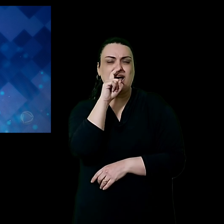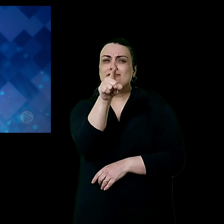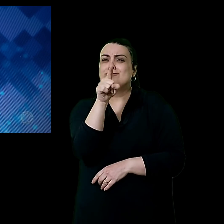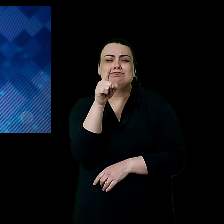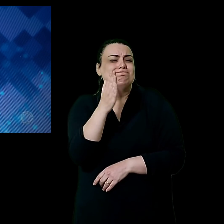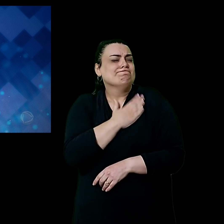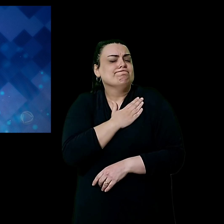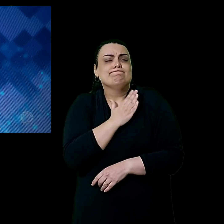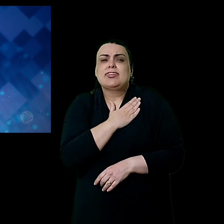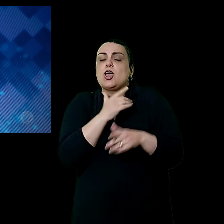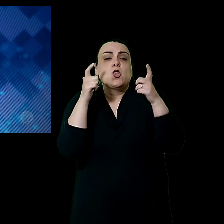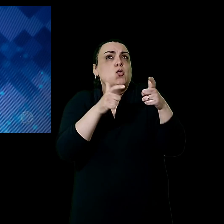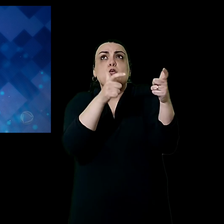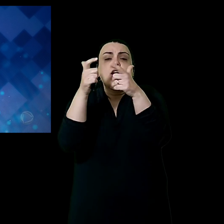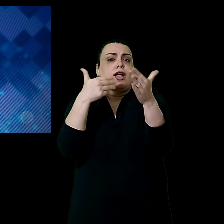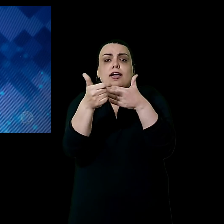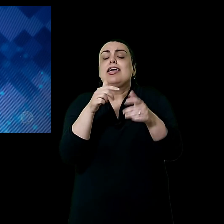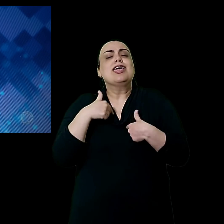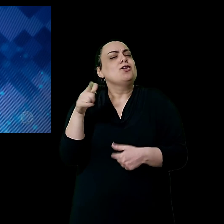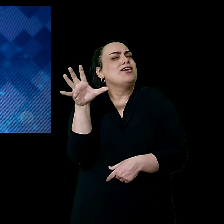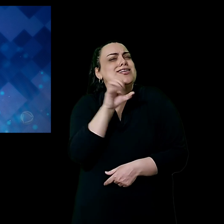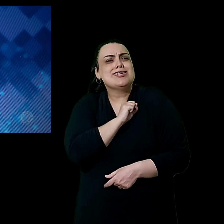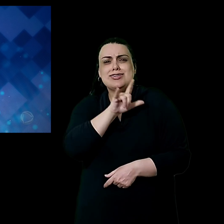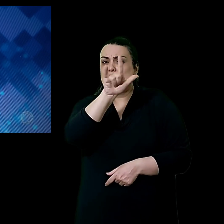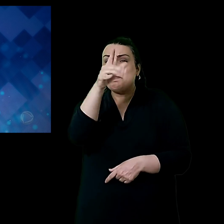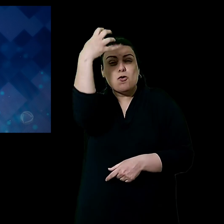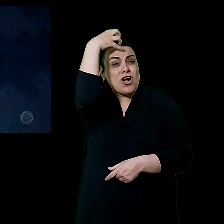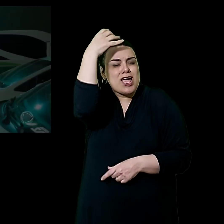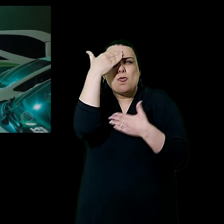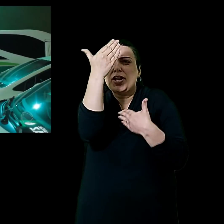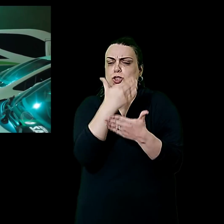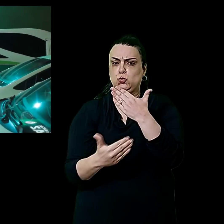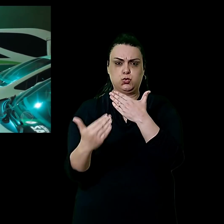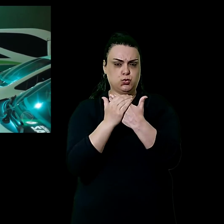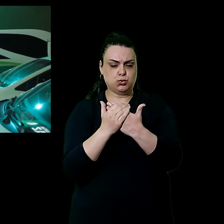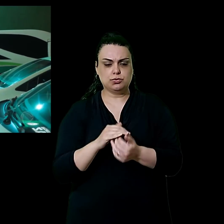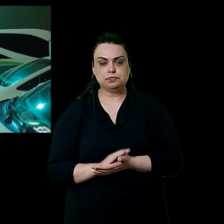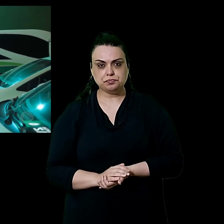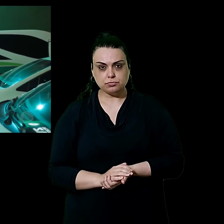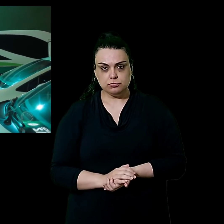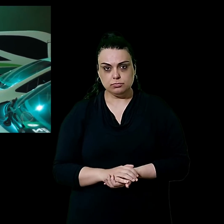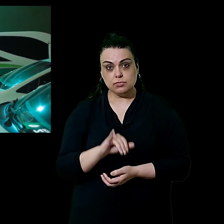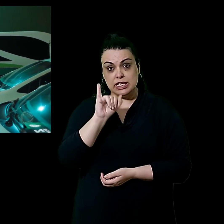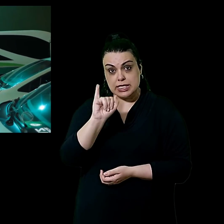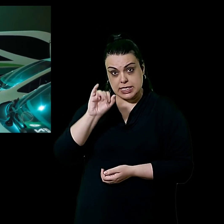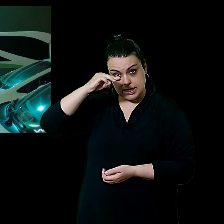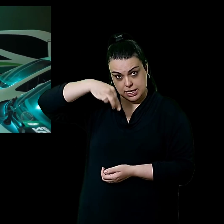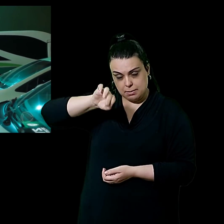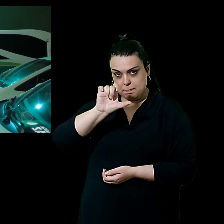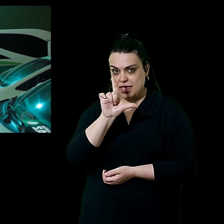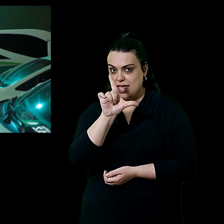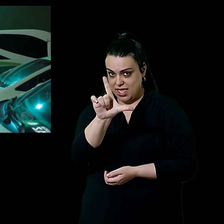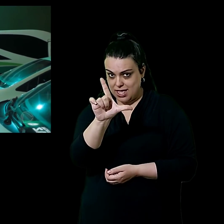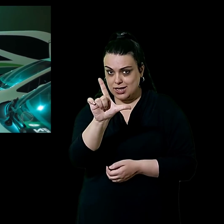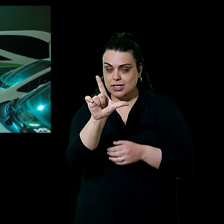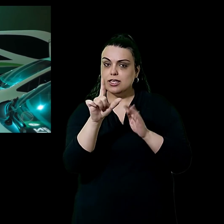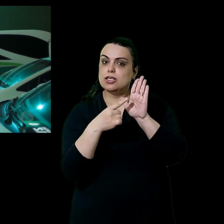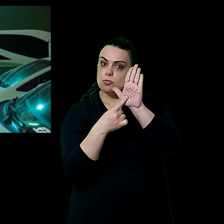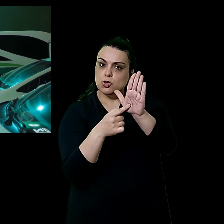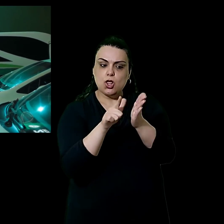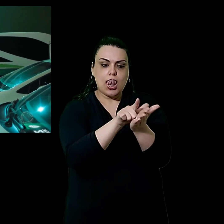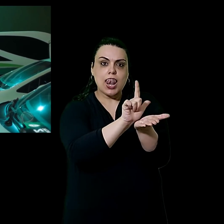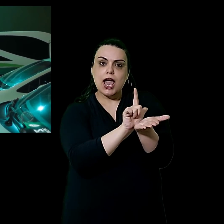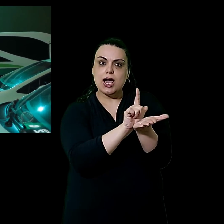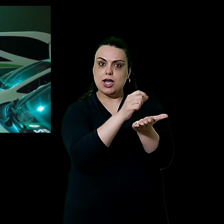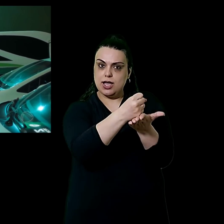Senhor é meu rei. E é isso, obrigada por tudo. O Instituto Médico Legal de Caratinga divulgou um